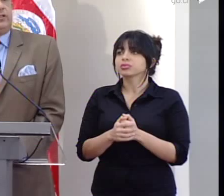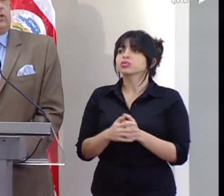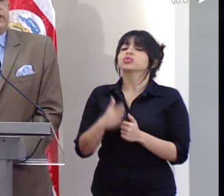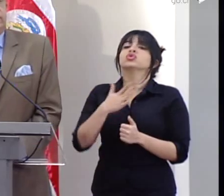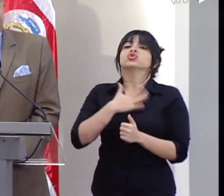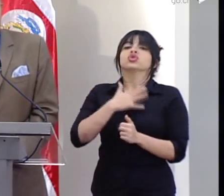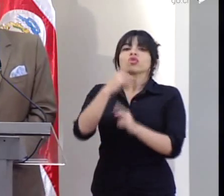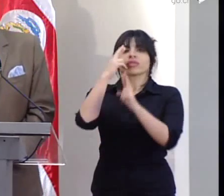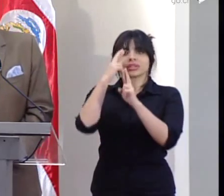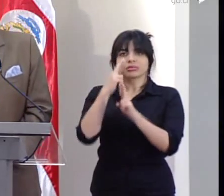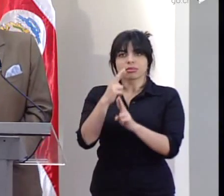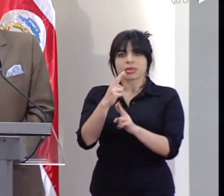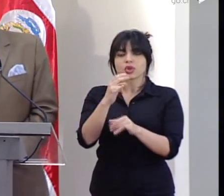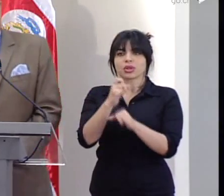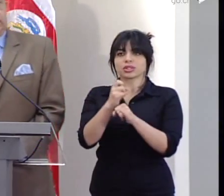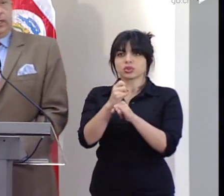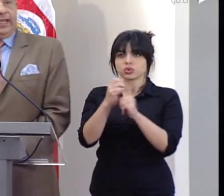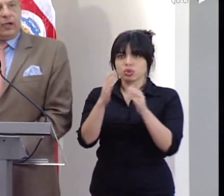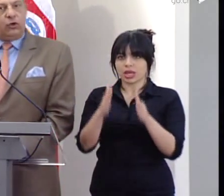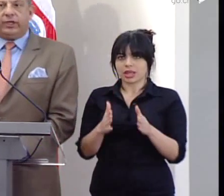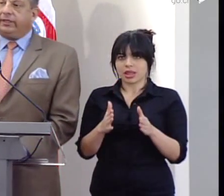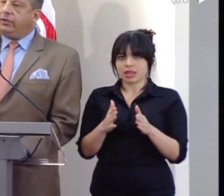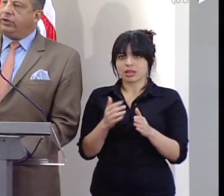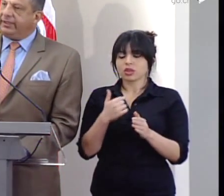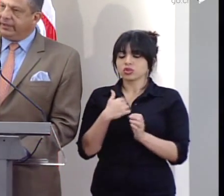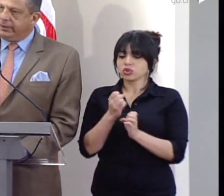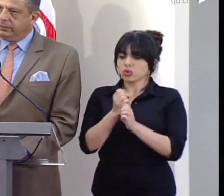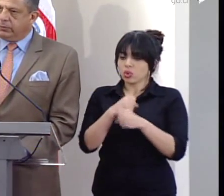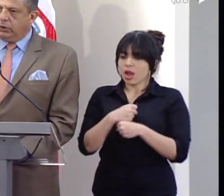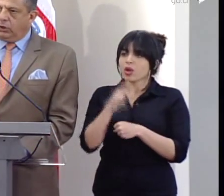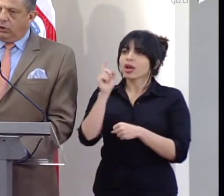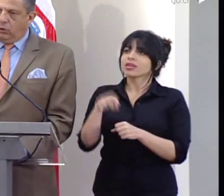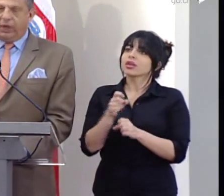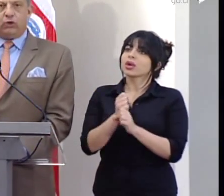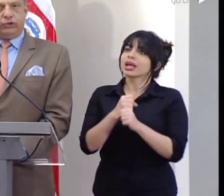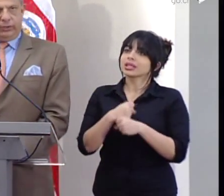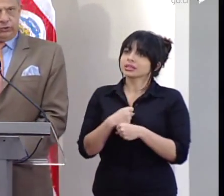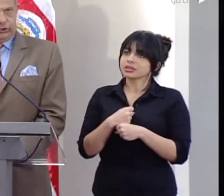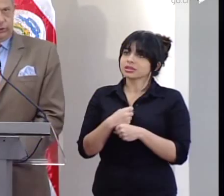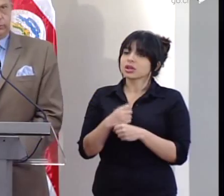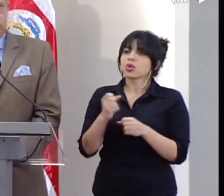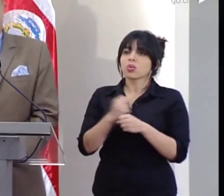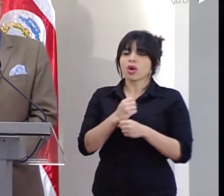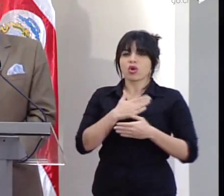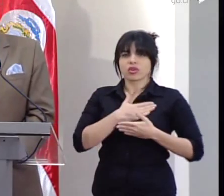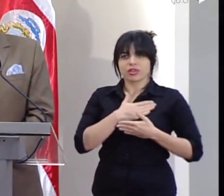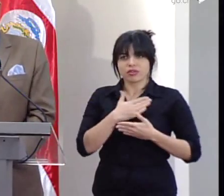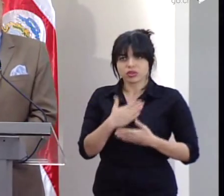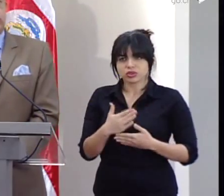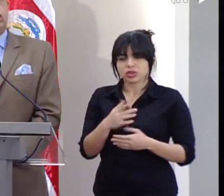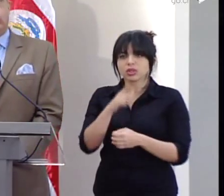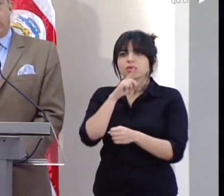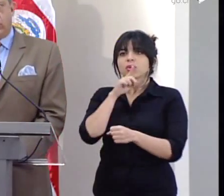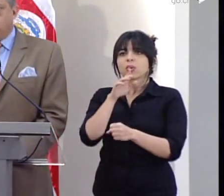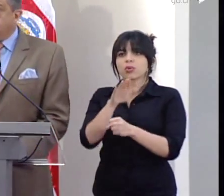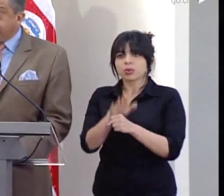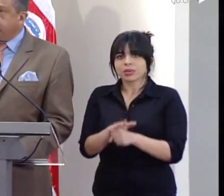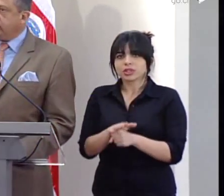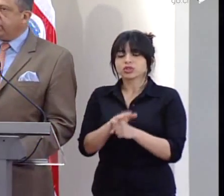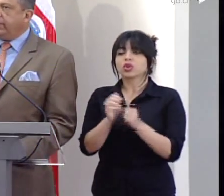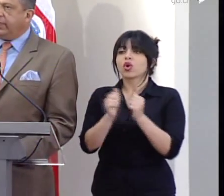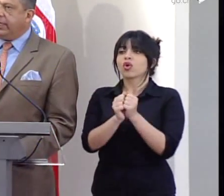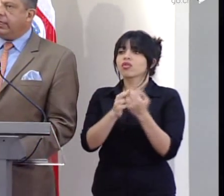Yo respeto la institucionalidad y hago lo que tengo que hacer. Lo hago con devoción, lo hago con compromiso, lo hago